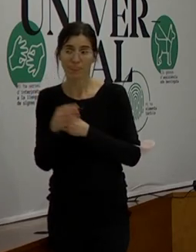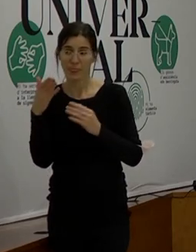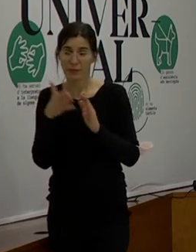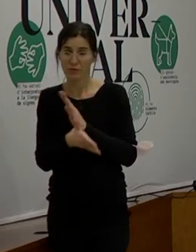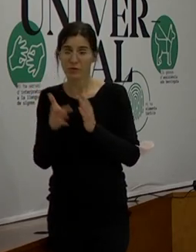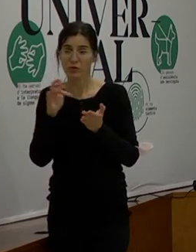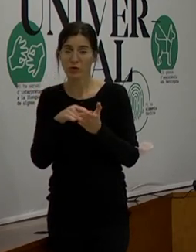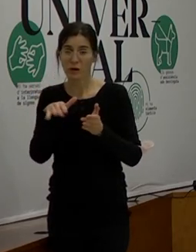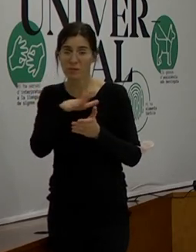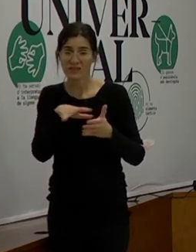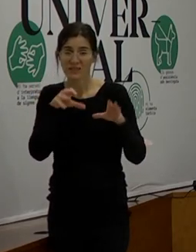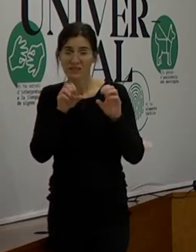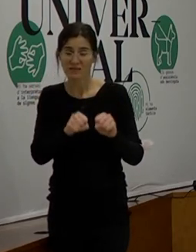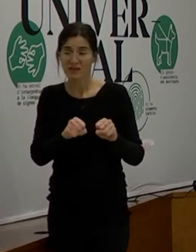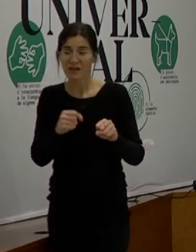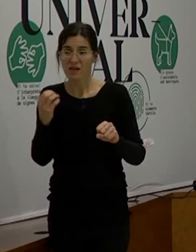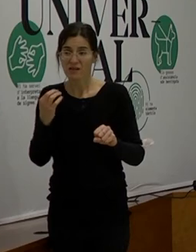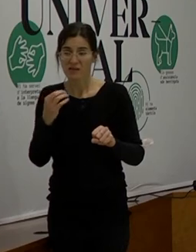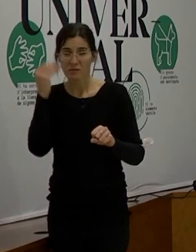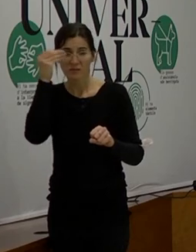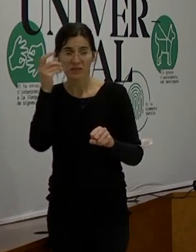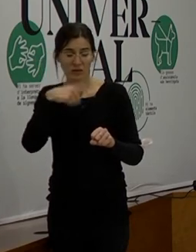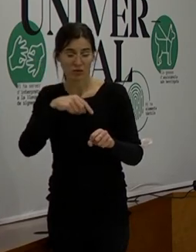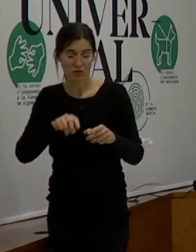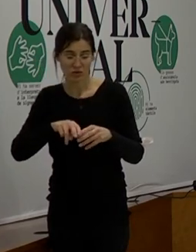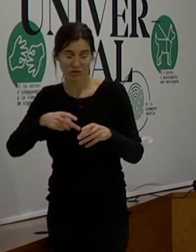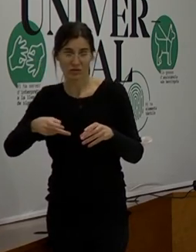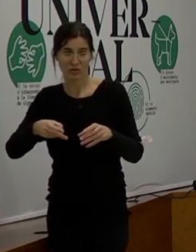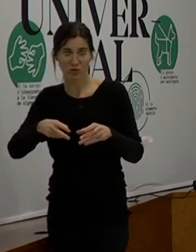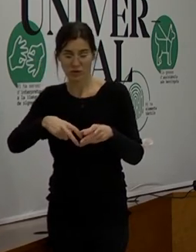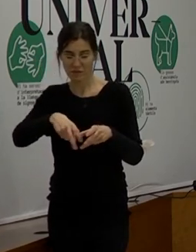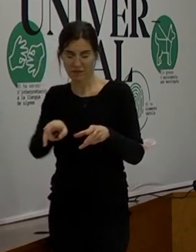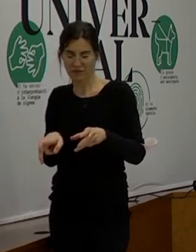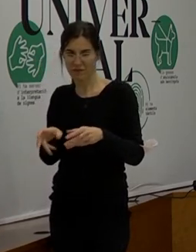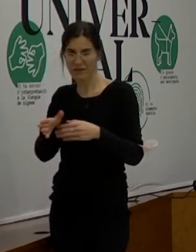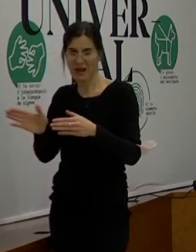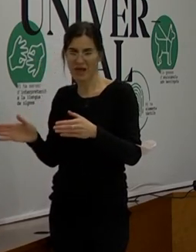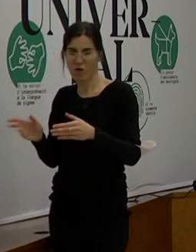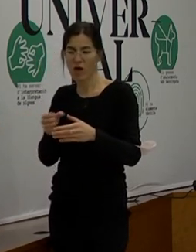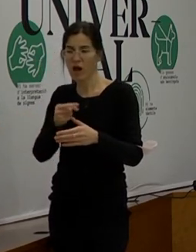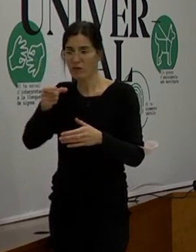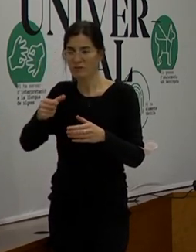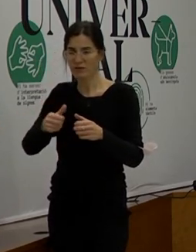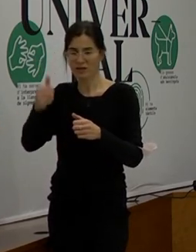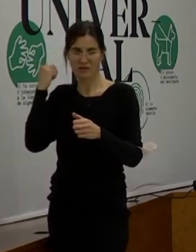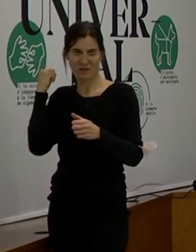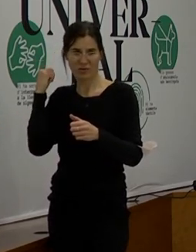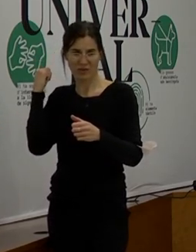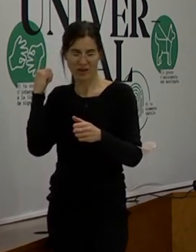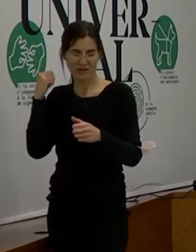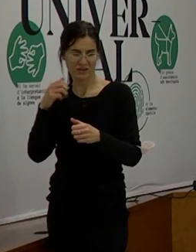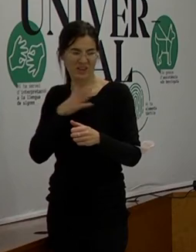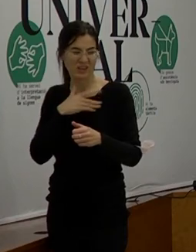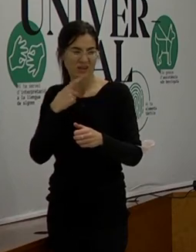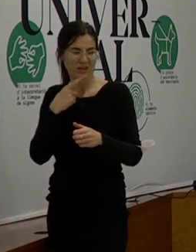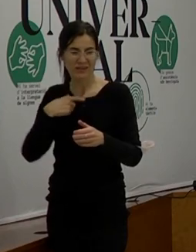les places reservades, teniu que pensar que nosaltres sortim de costat. Hi ha alguns que entren i surt per darrere. Això significa que